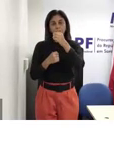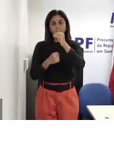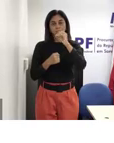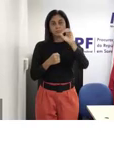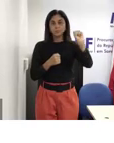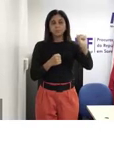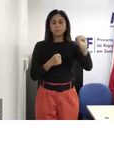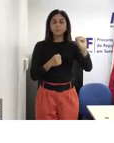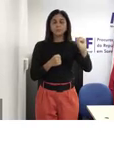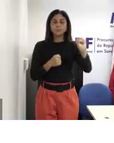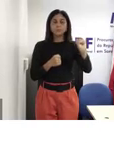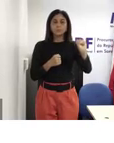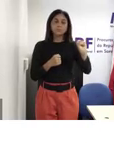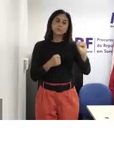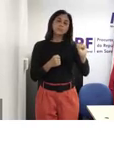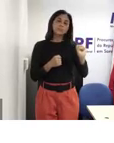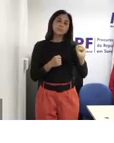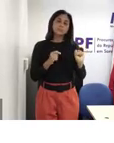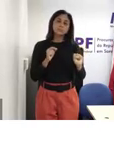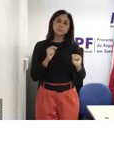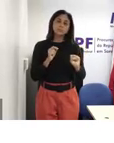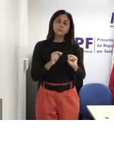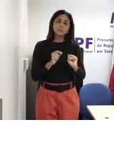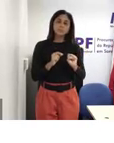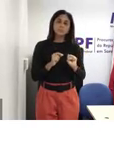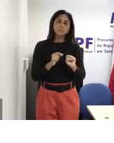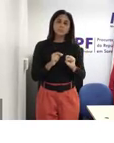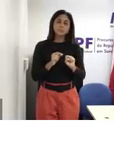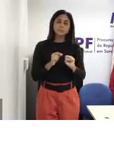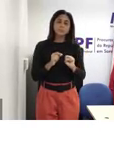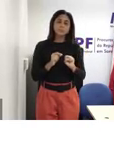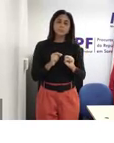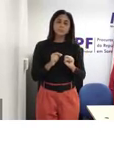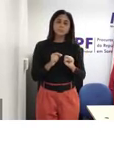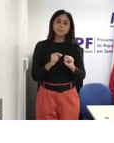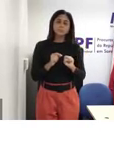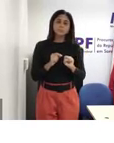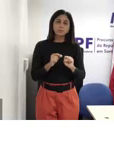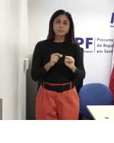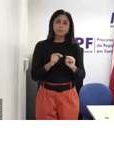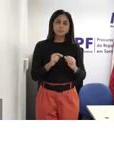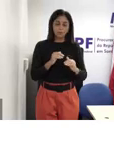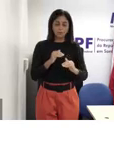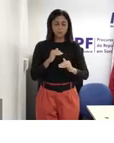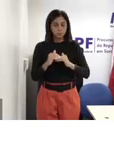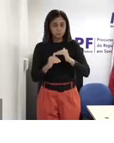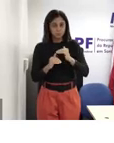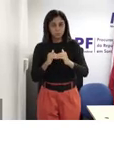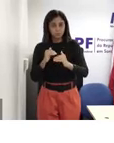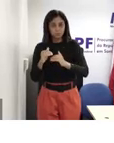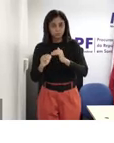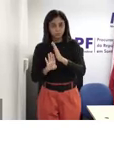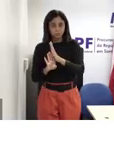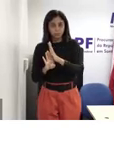eh e a safernet ela expõe um outro dado que é preocupante que esse recorde que aconteceu eh